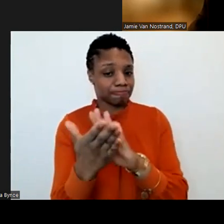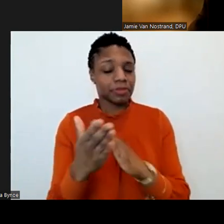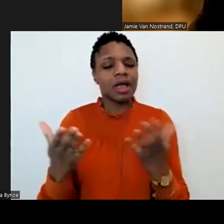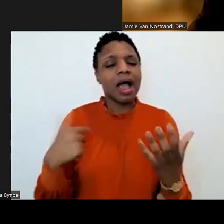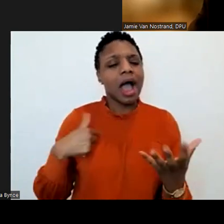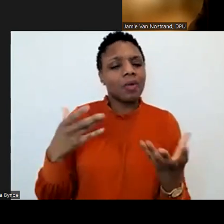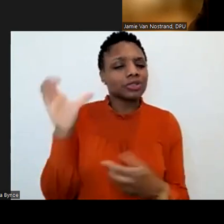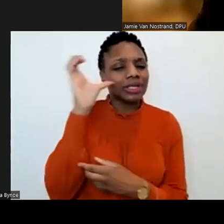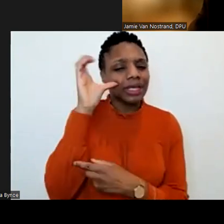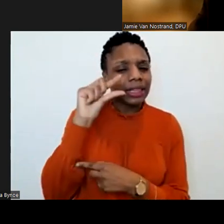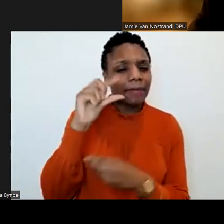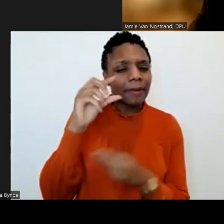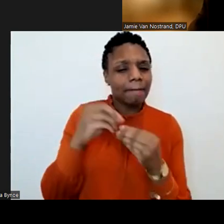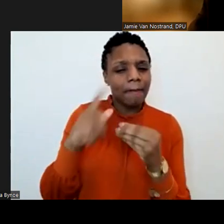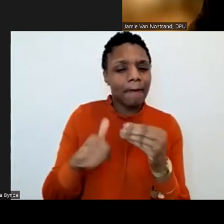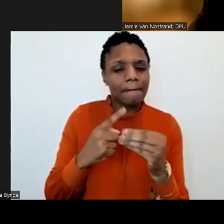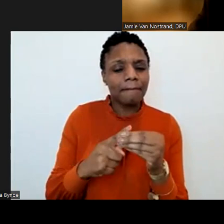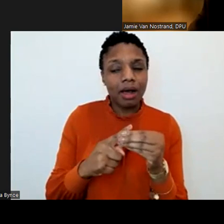planes de